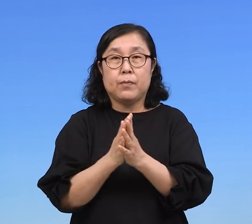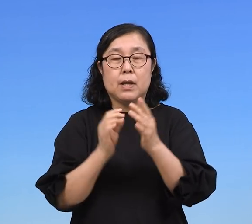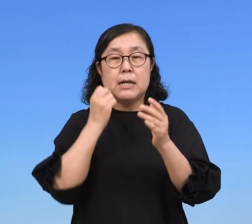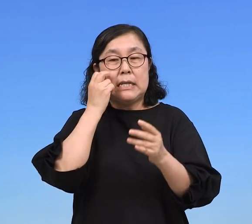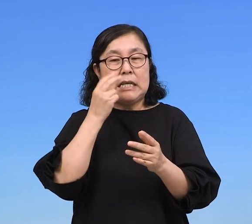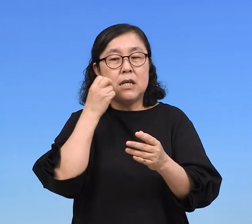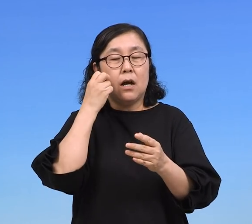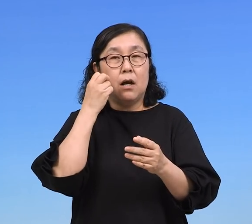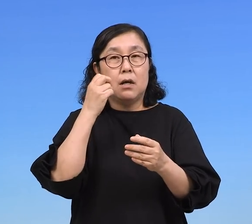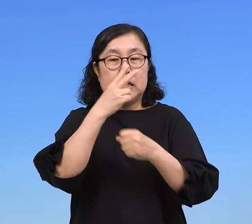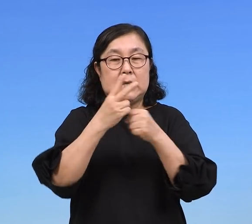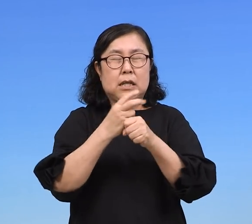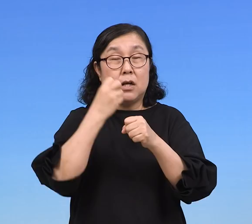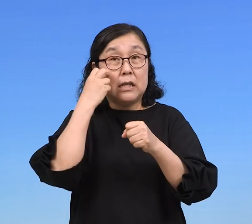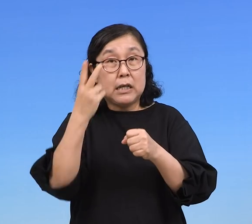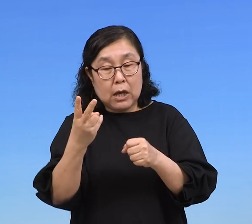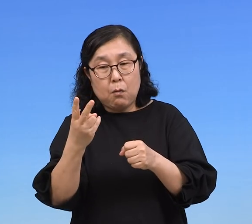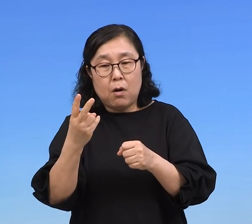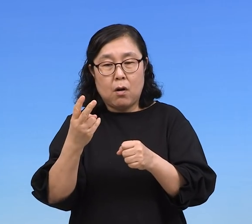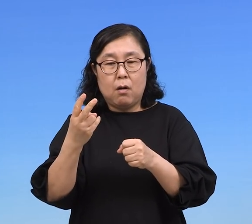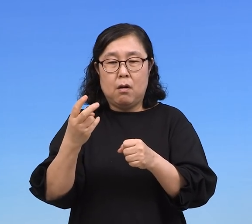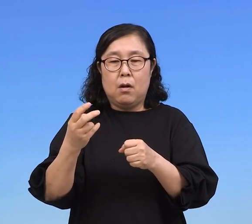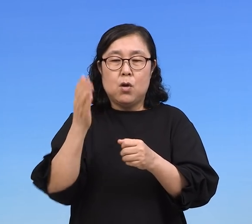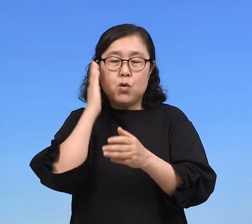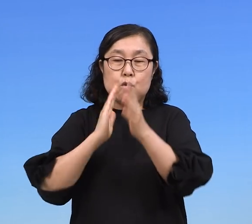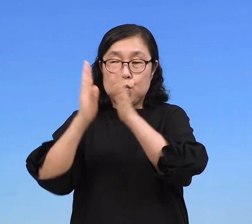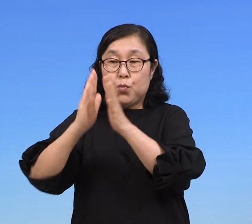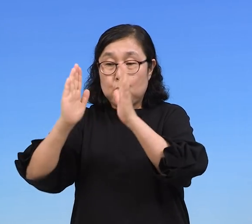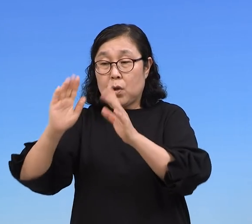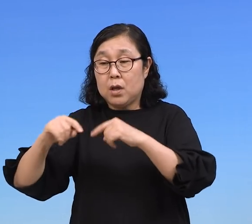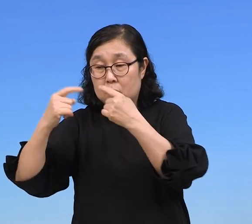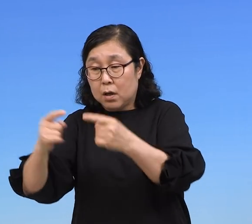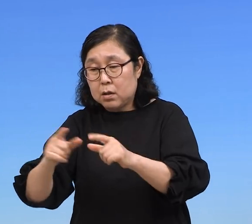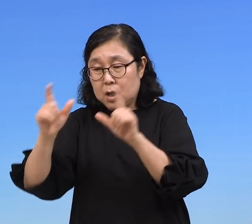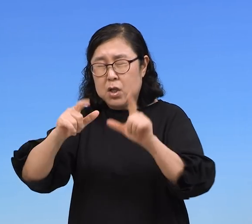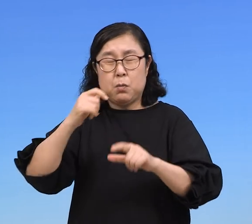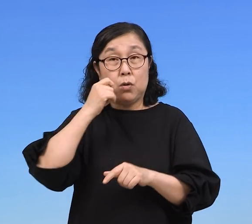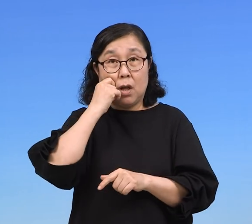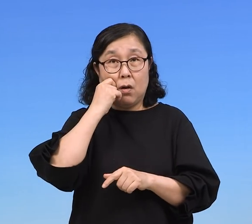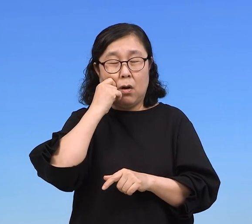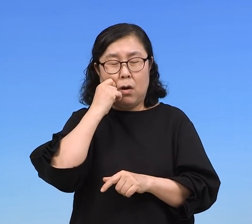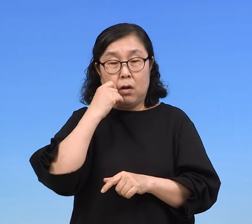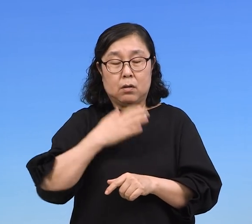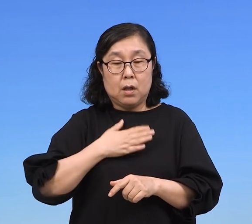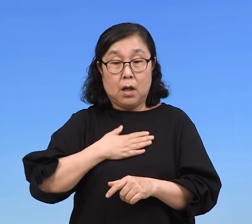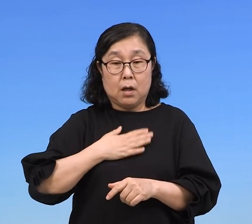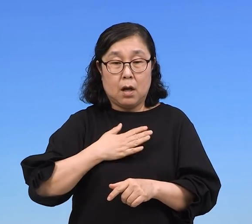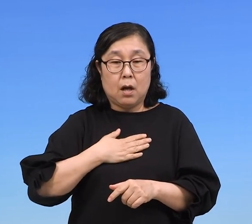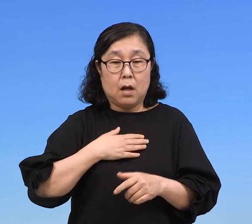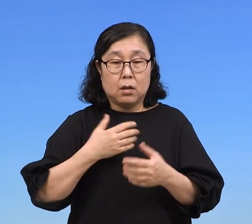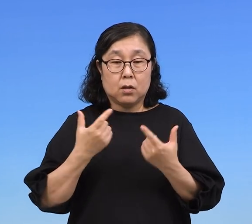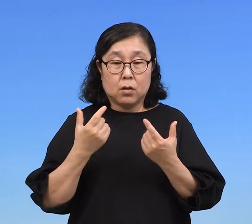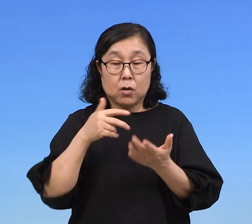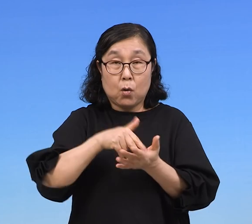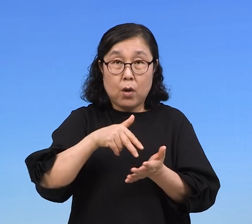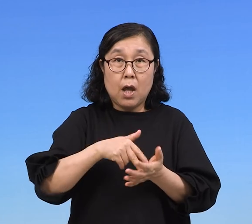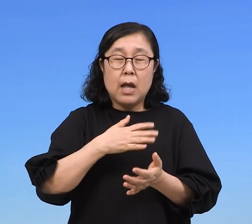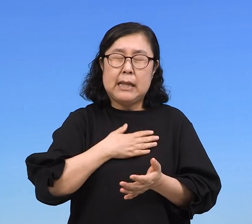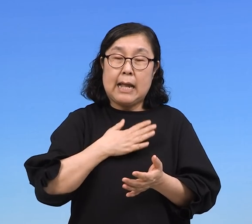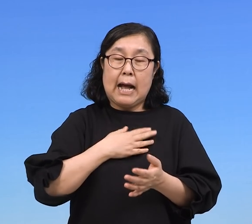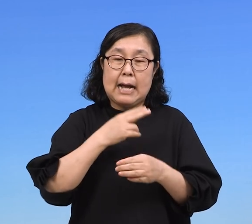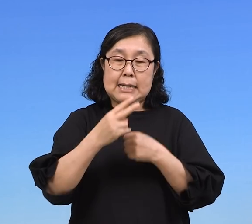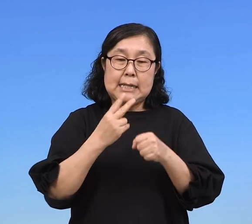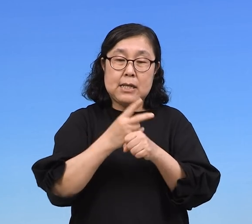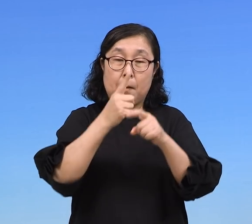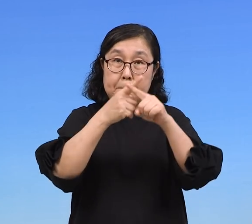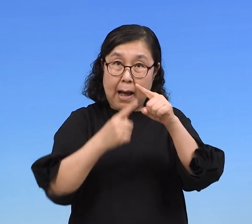2년 2개월을 막 격리된 어느 숲속으로 살 수 없잖아요. 당장에 제가 이제 오늘 막 내가 너무 이게 깊이가 없는 것 같아서